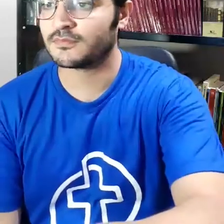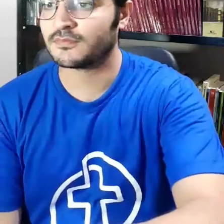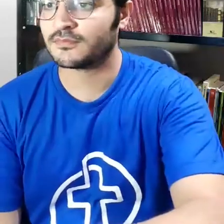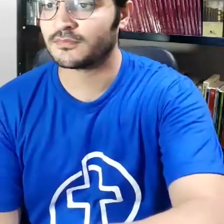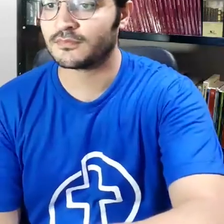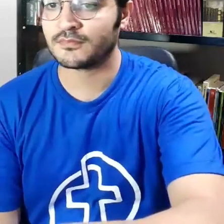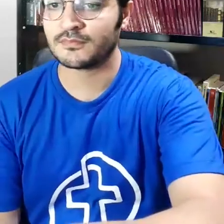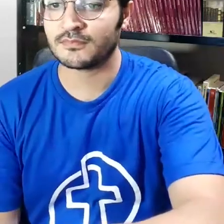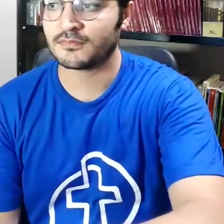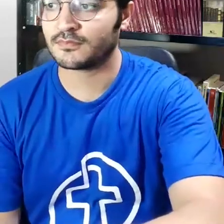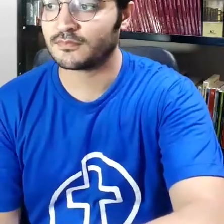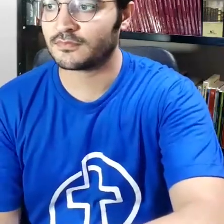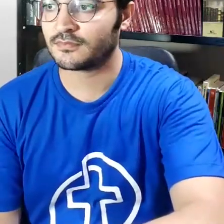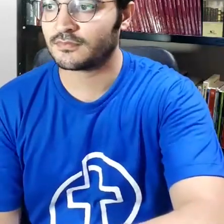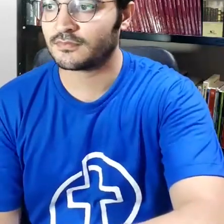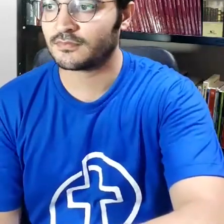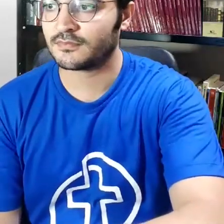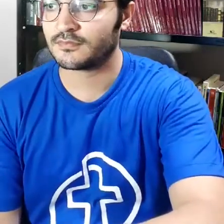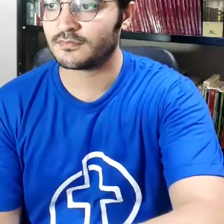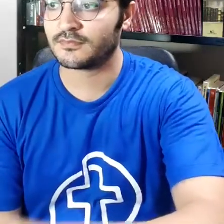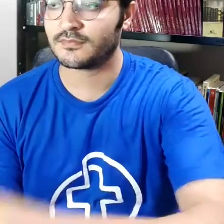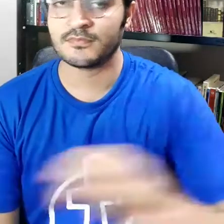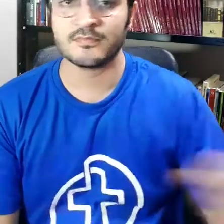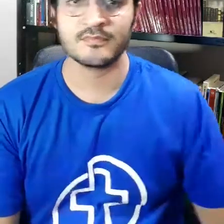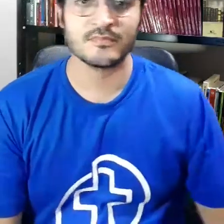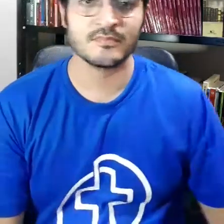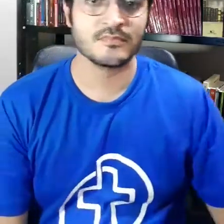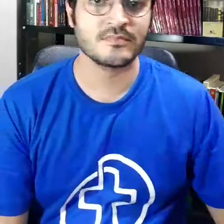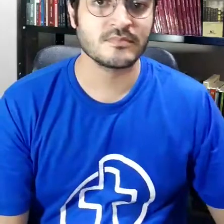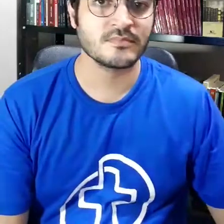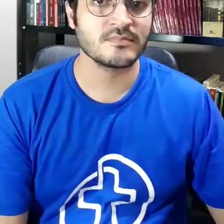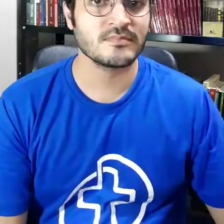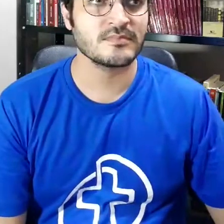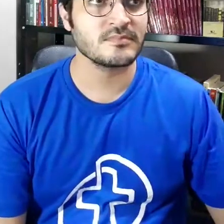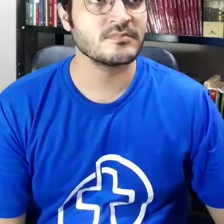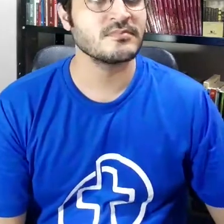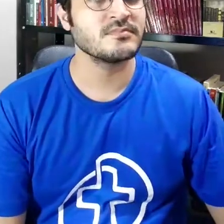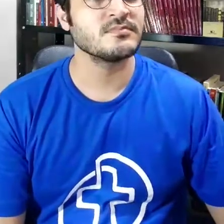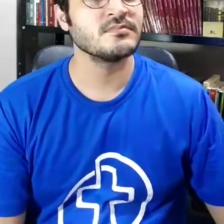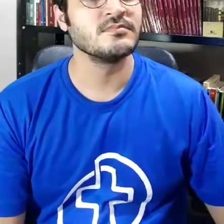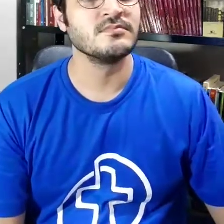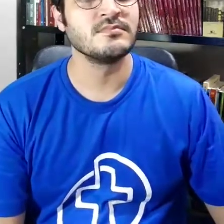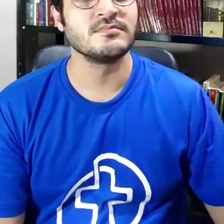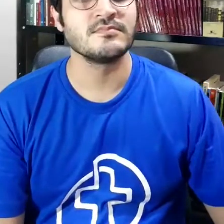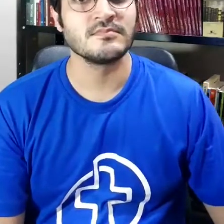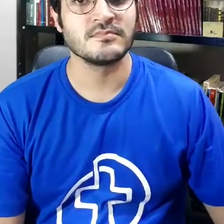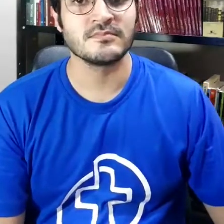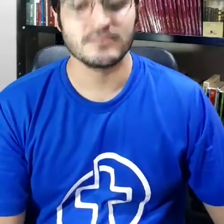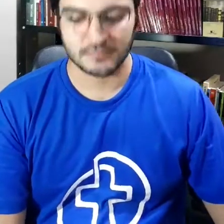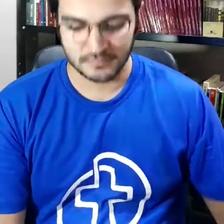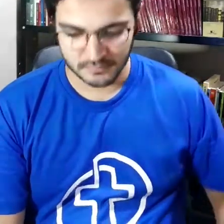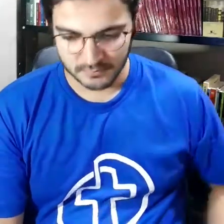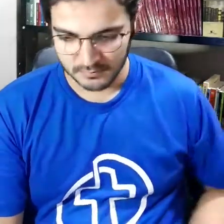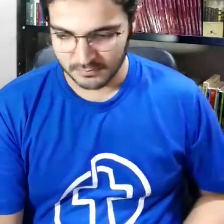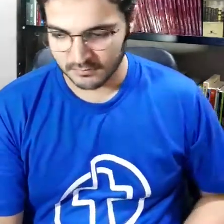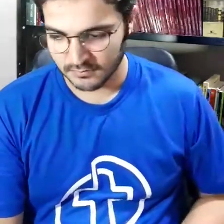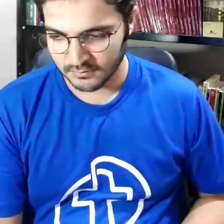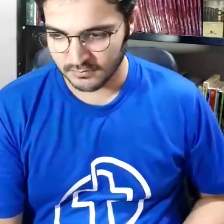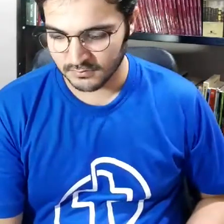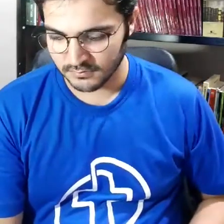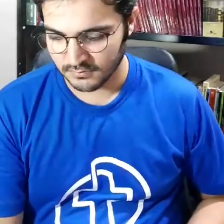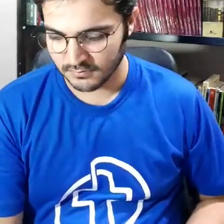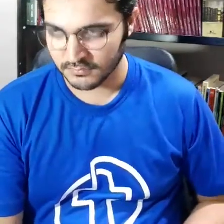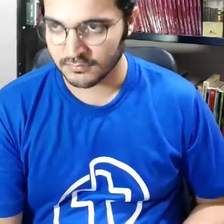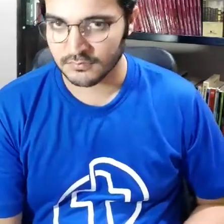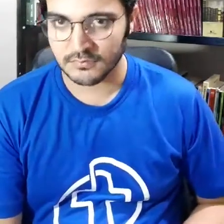não é porque tudo em mim vai bem. Esta paz que